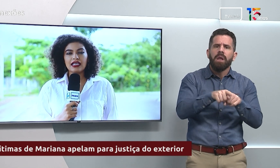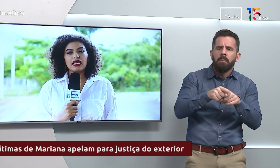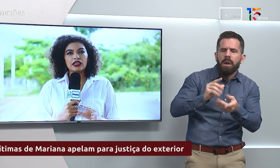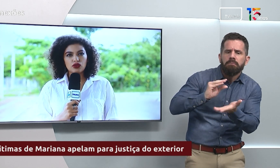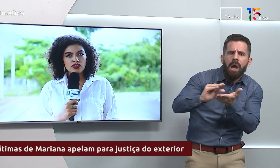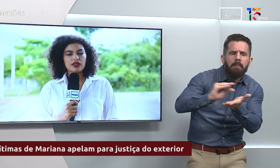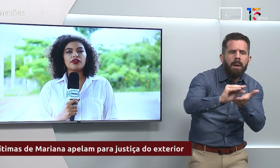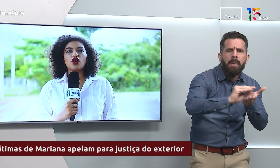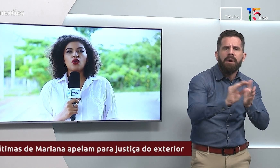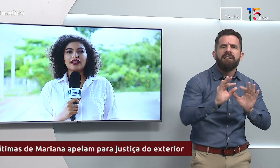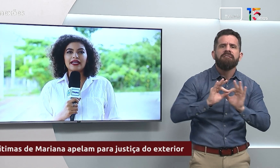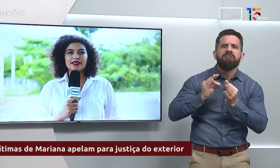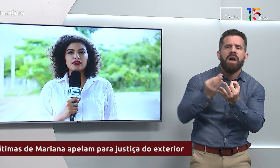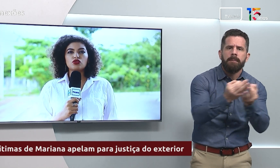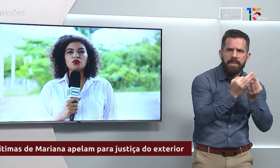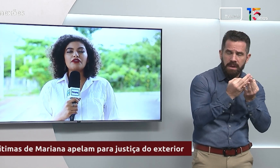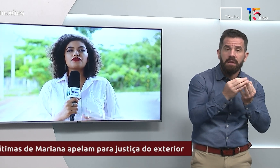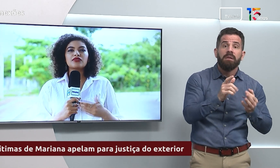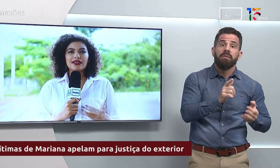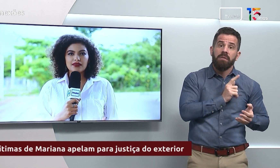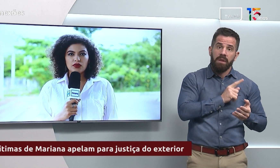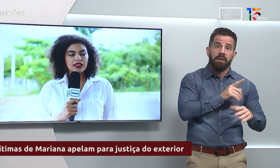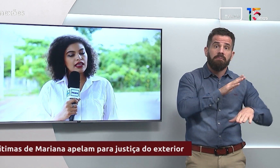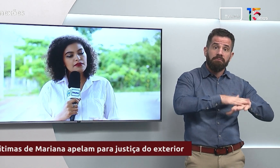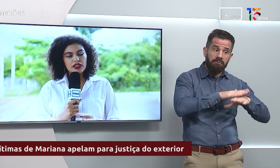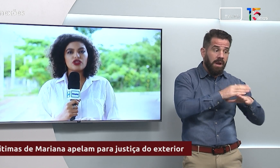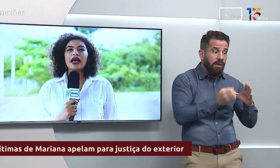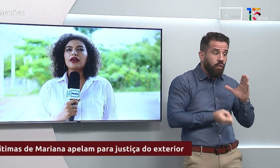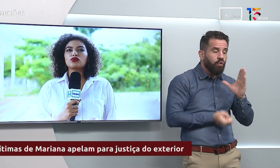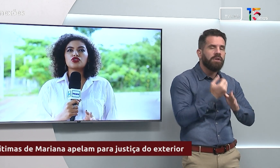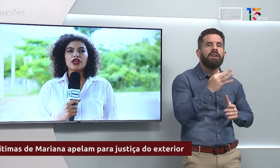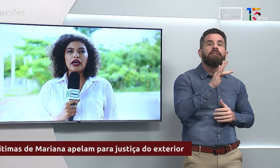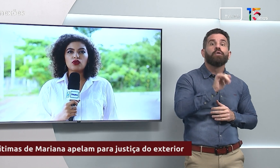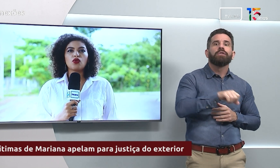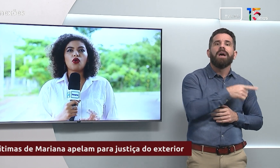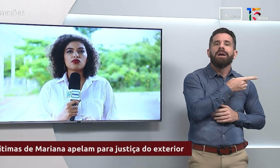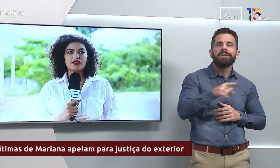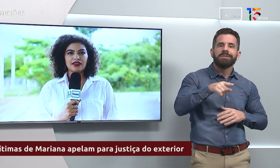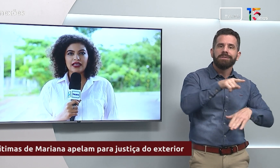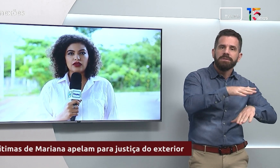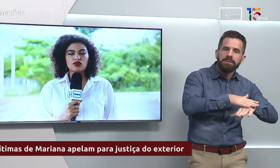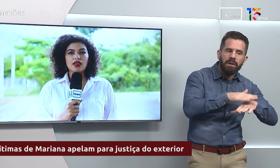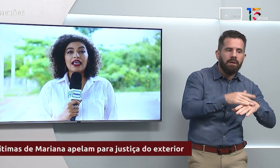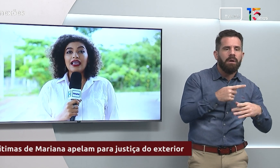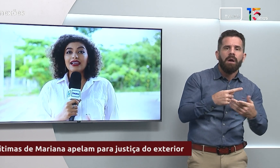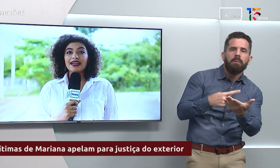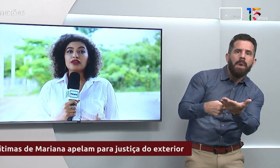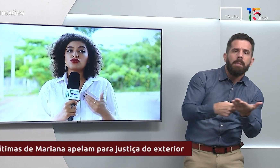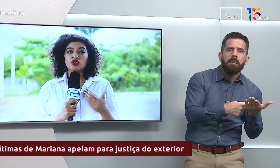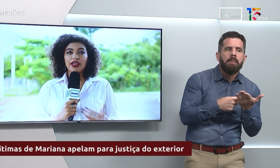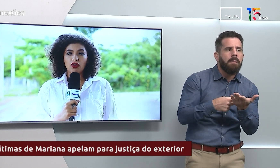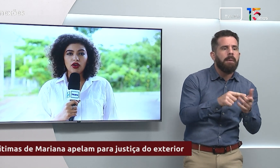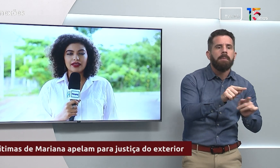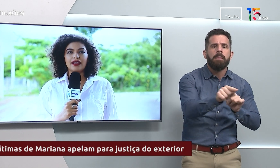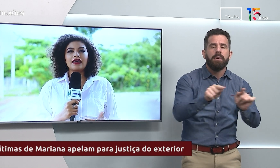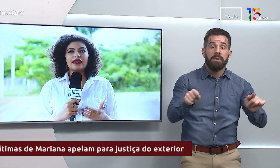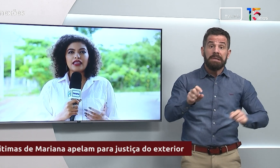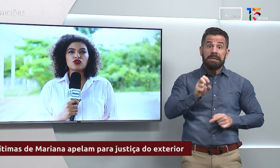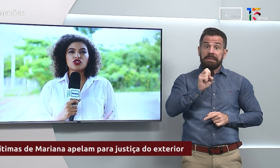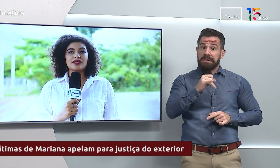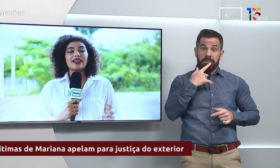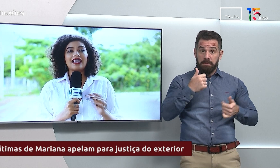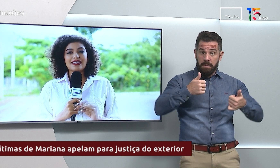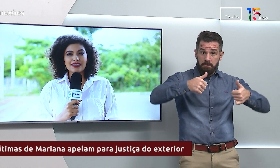afetadas, inclusive com a criação de uma fundação que tem mediado o diálogo com os afetados. Em caso de derrota,